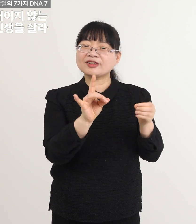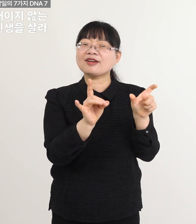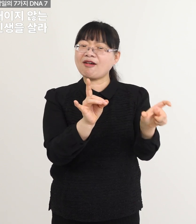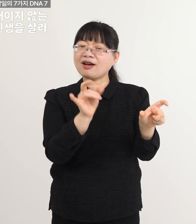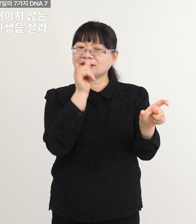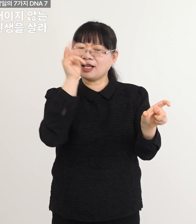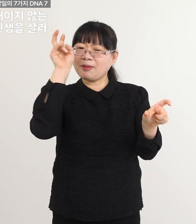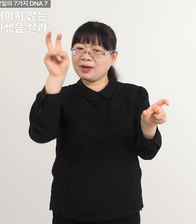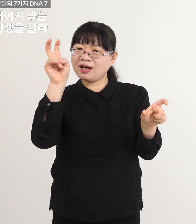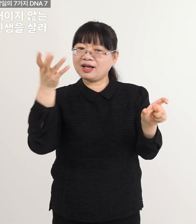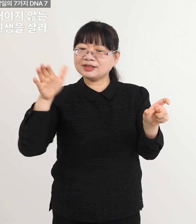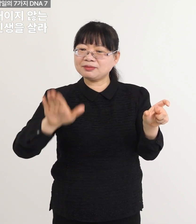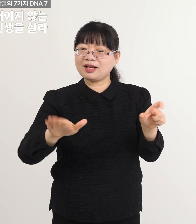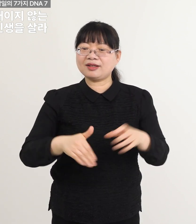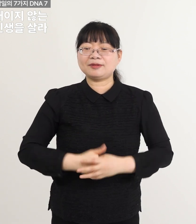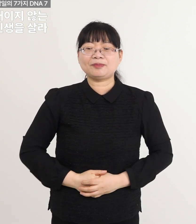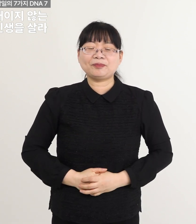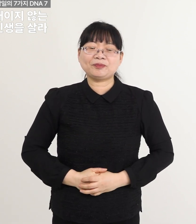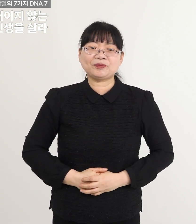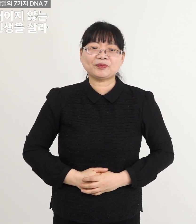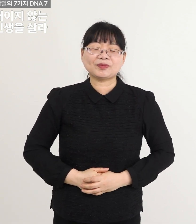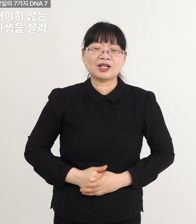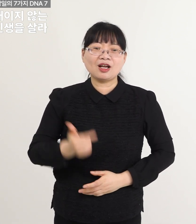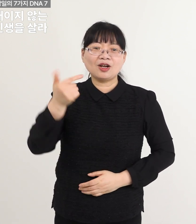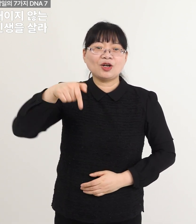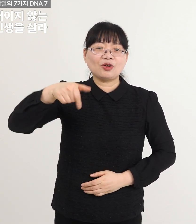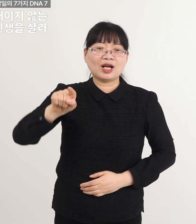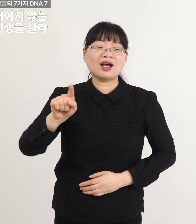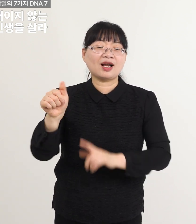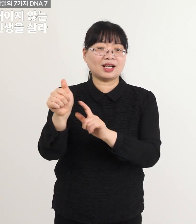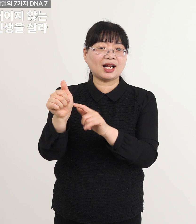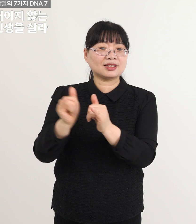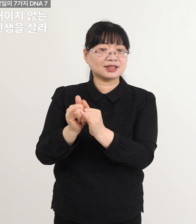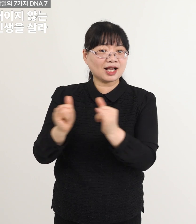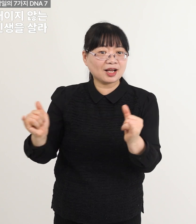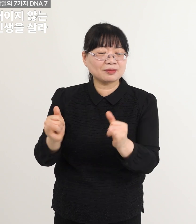있을 법한데, 이 누가라는 사람이 조금